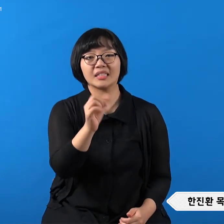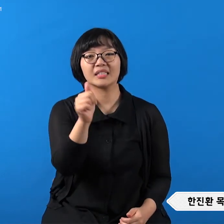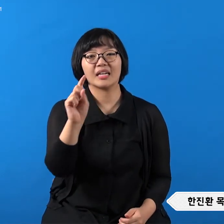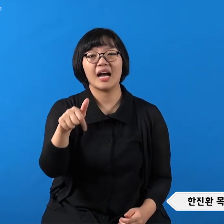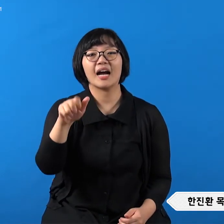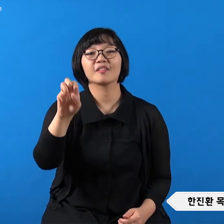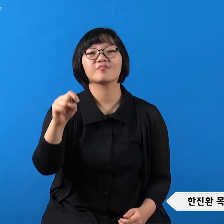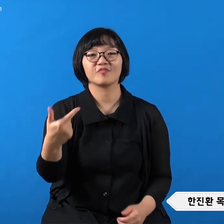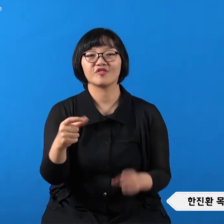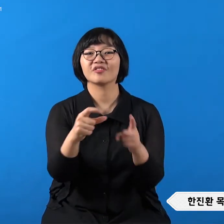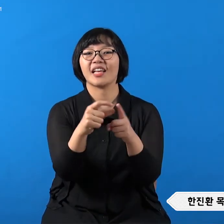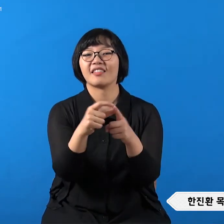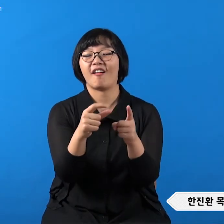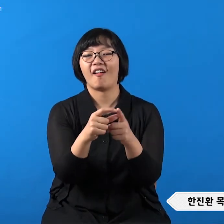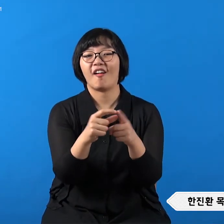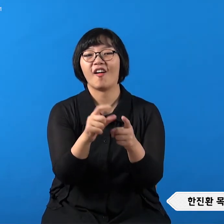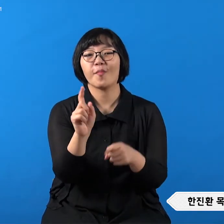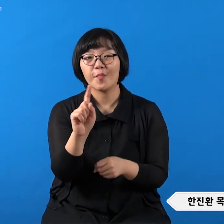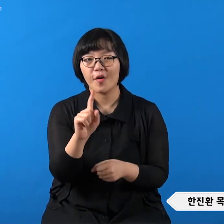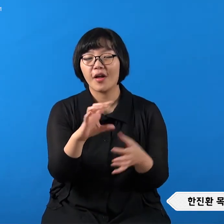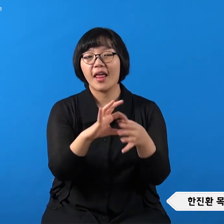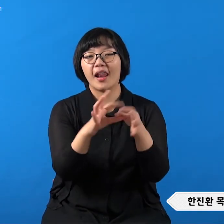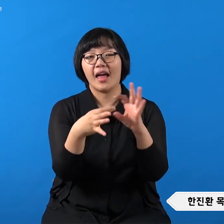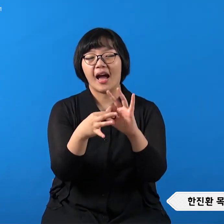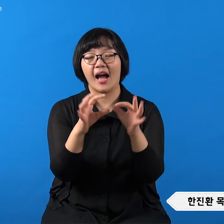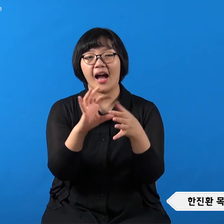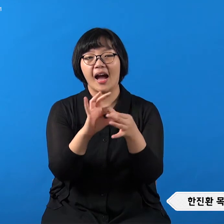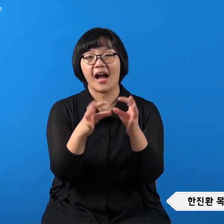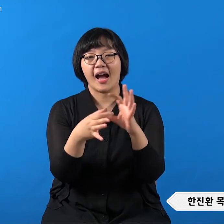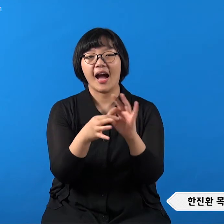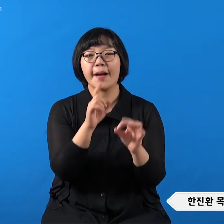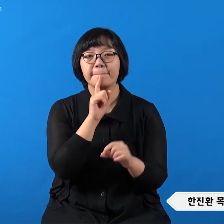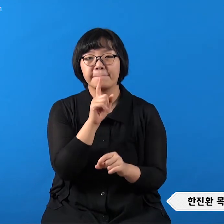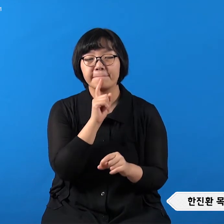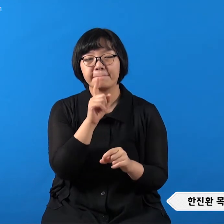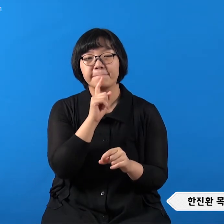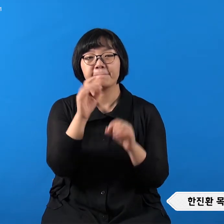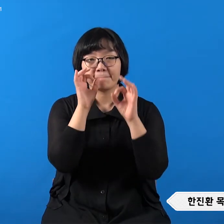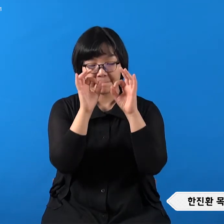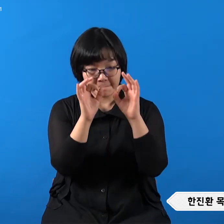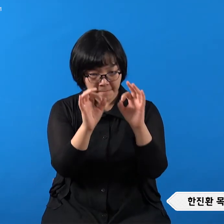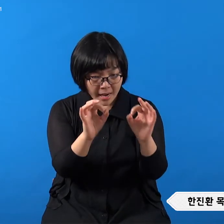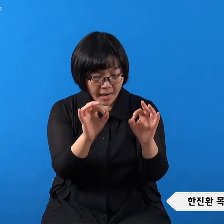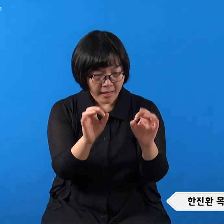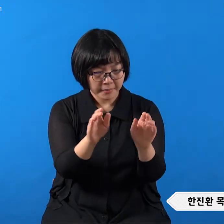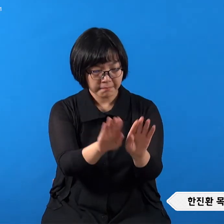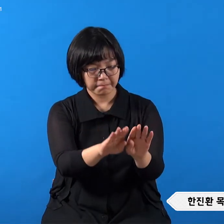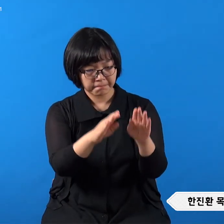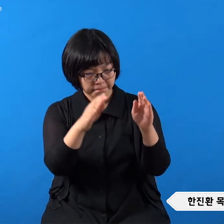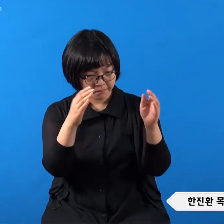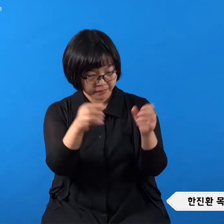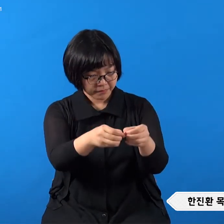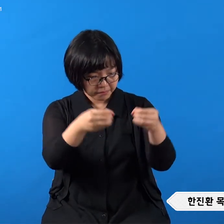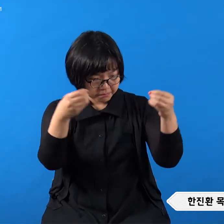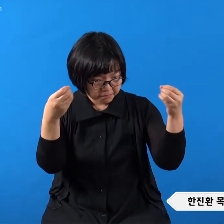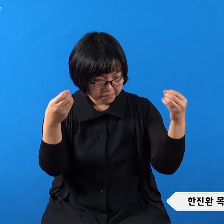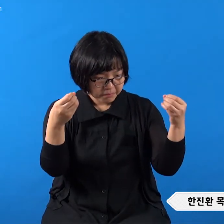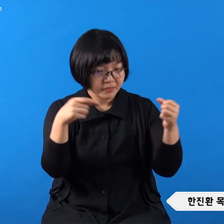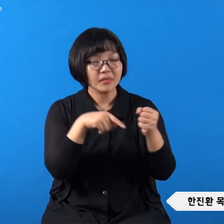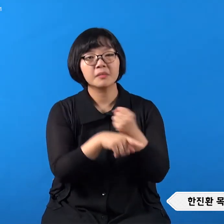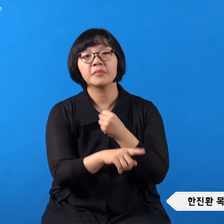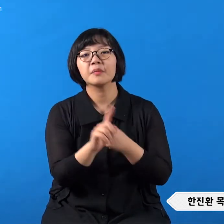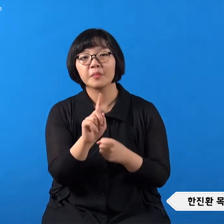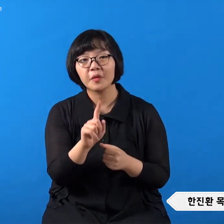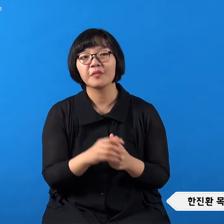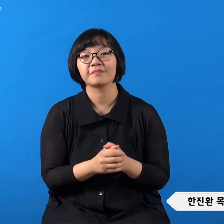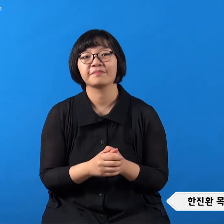초등학문이라는 단어는 이게 원어로 보면 스토이케이아 투 코스무라는 말입니다. 이